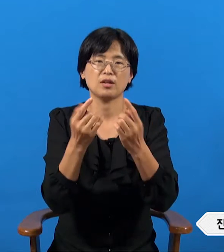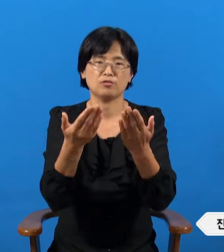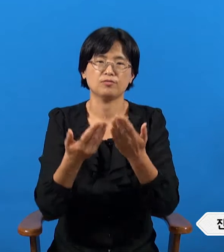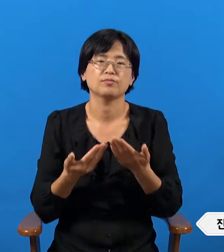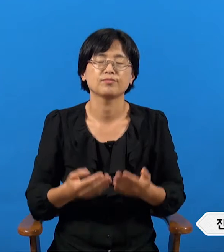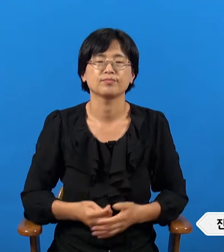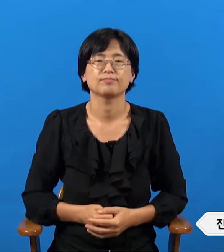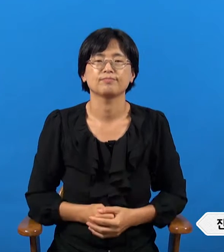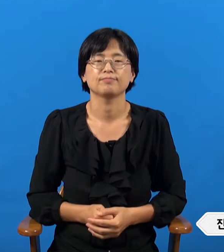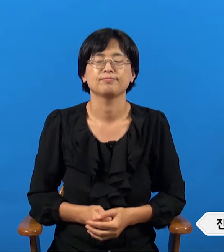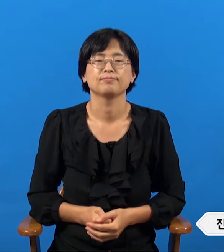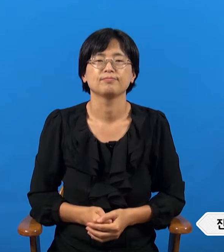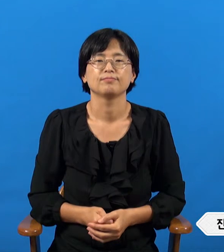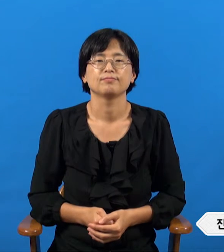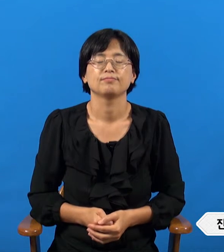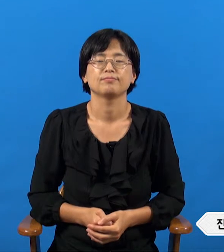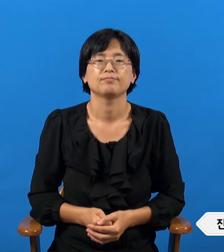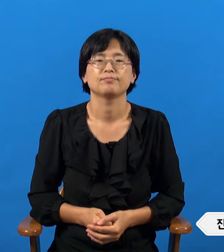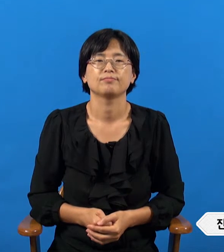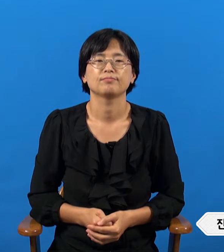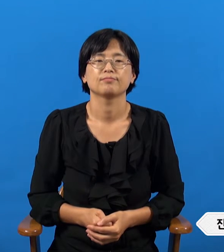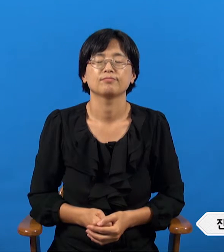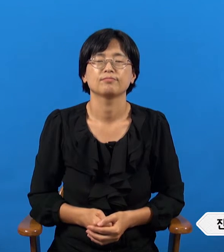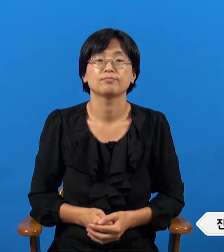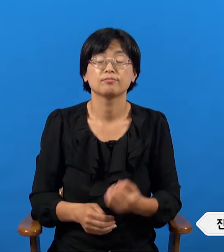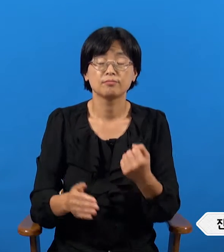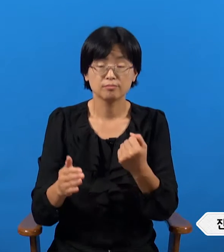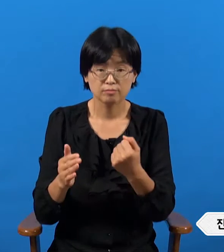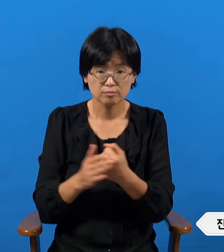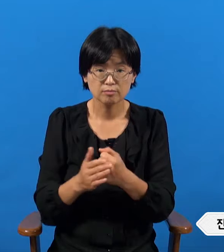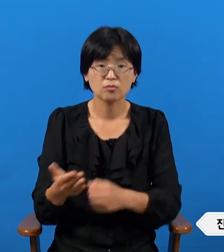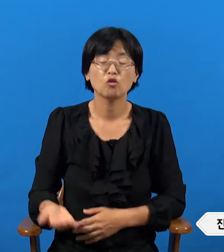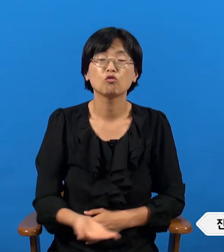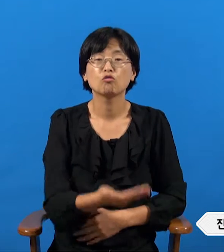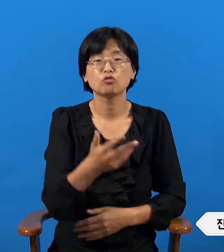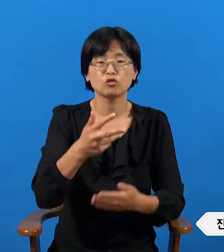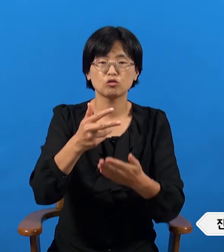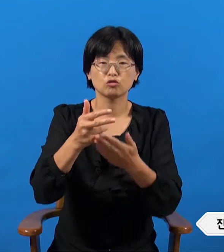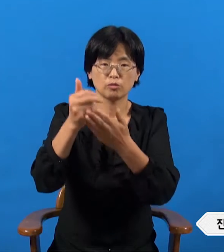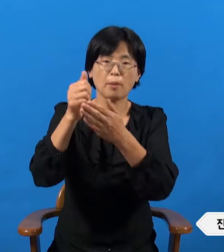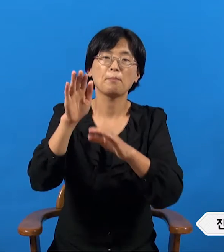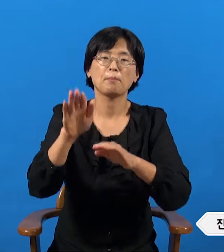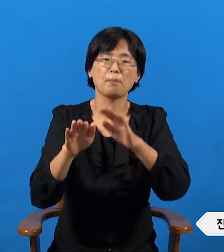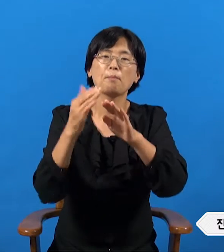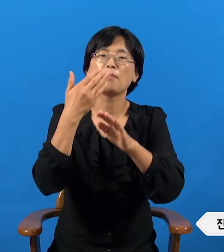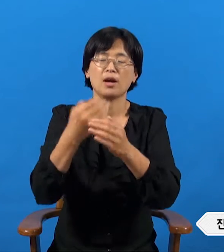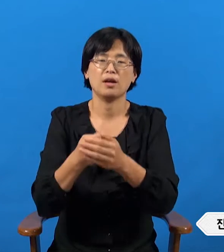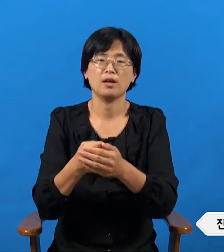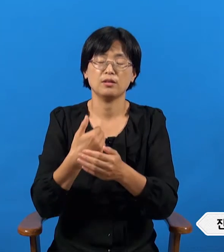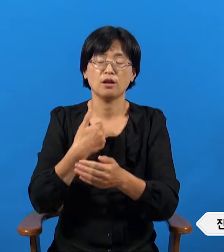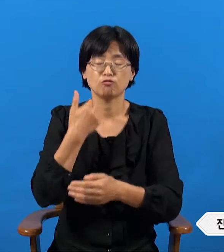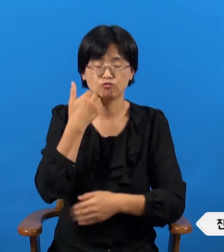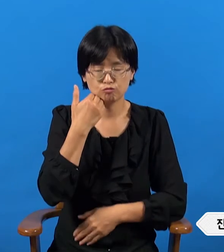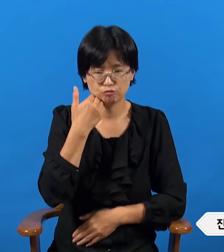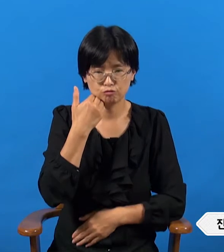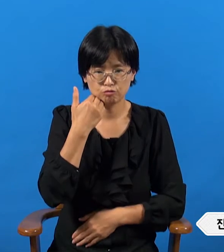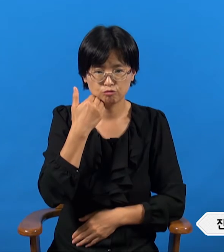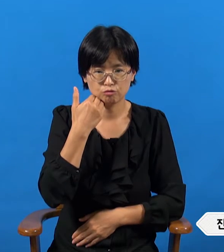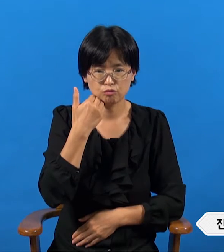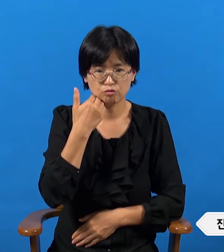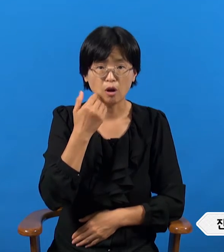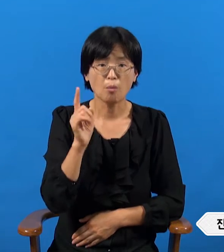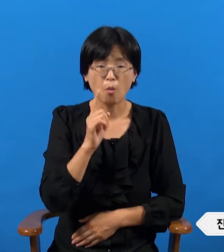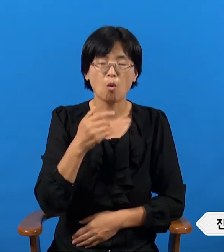말씀하고 있습니다. 그래서 우리는 주님 앞에 나아갑니다. 나의 진정한 존재